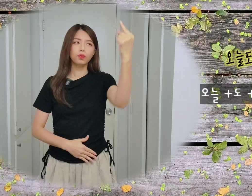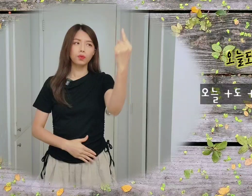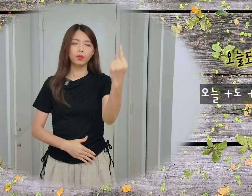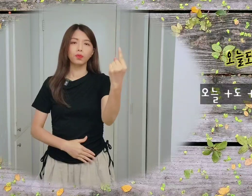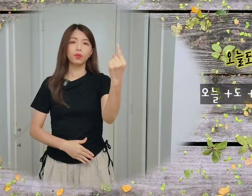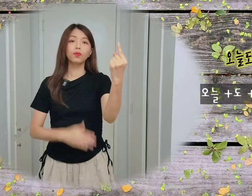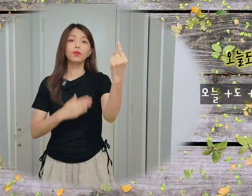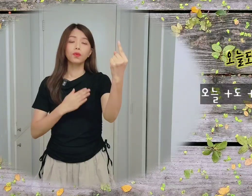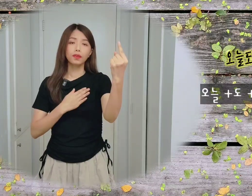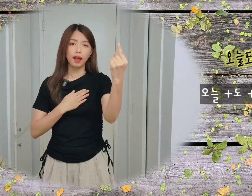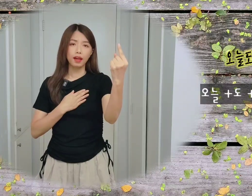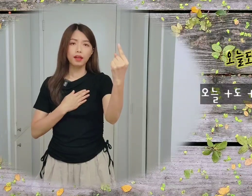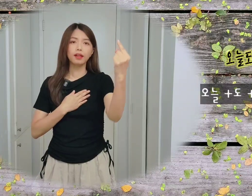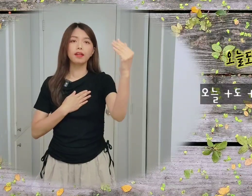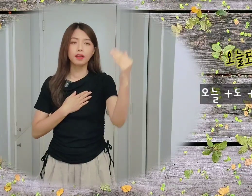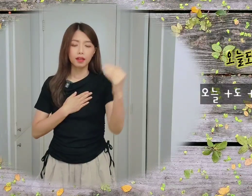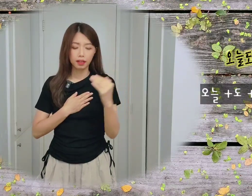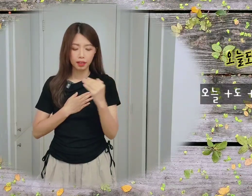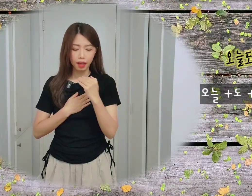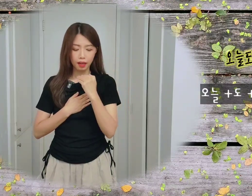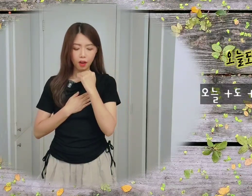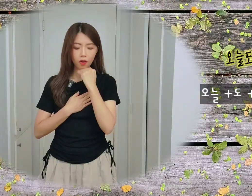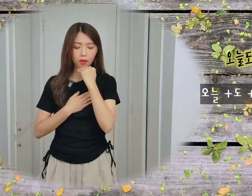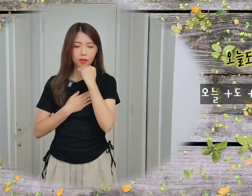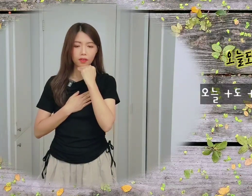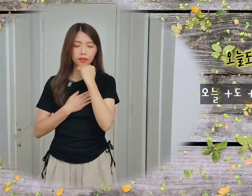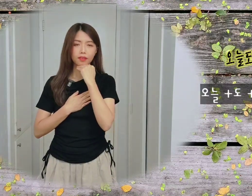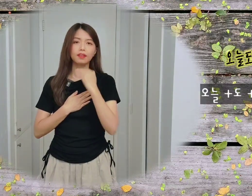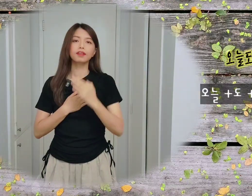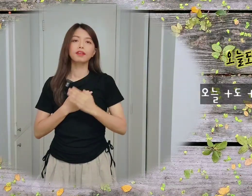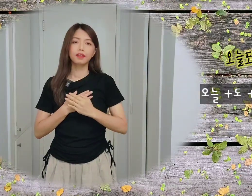오늘도 날